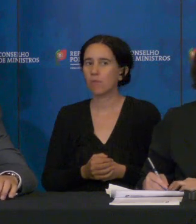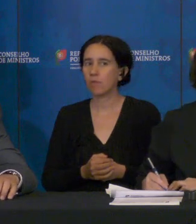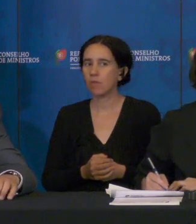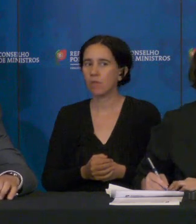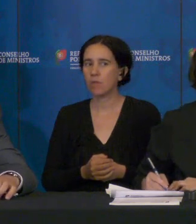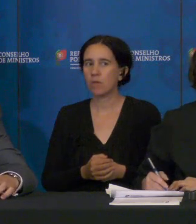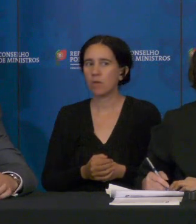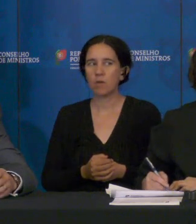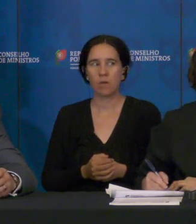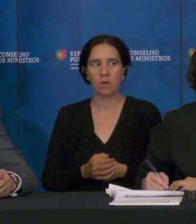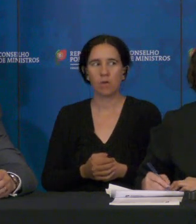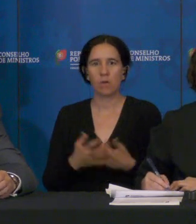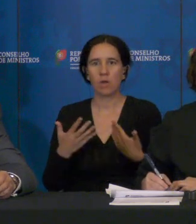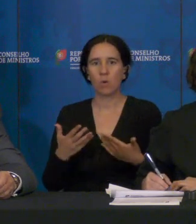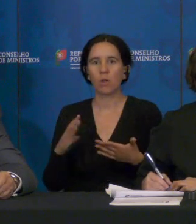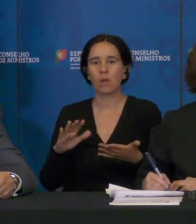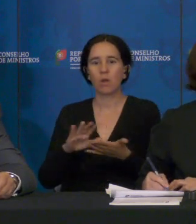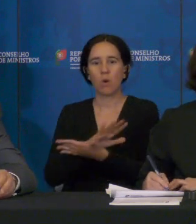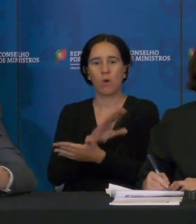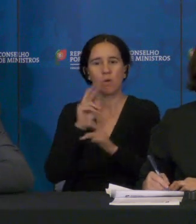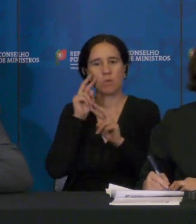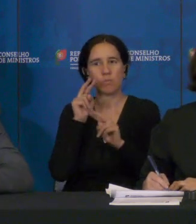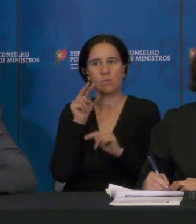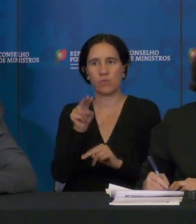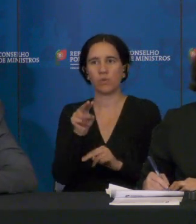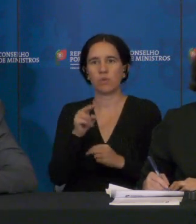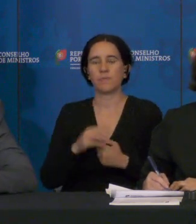Agora então do Observador.